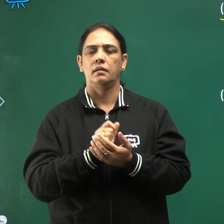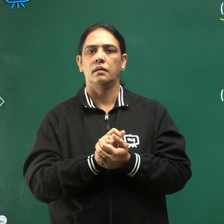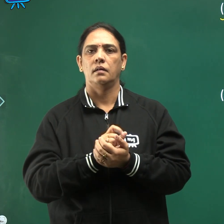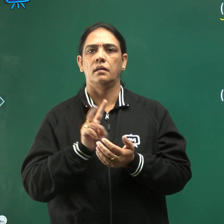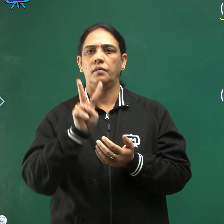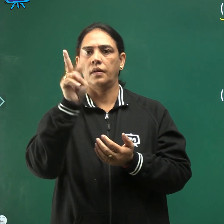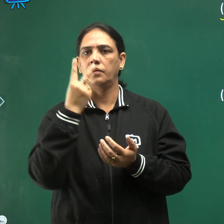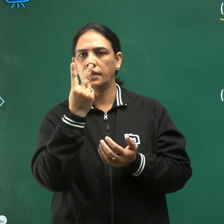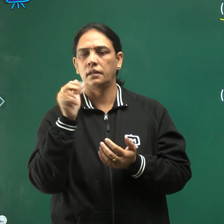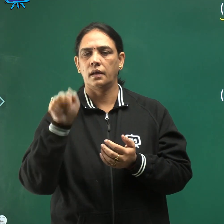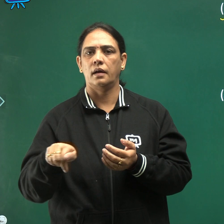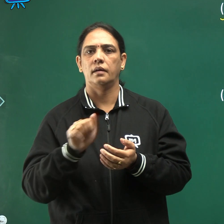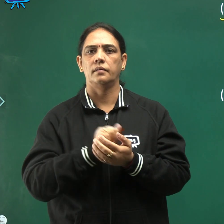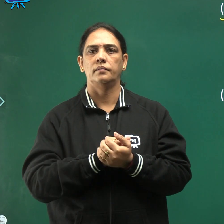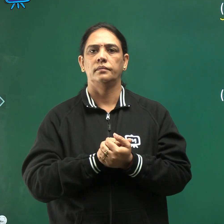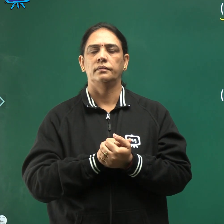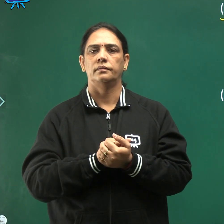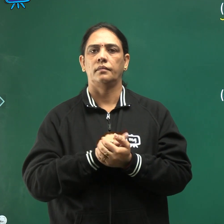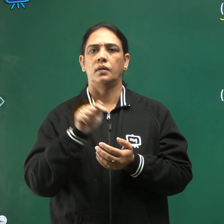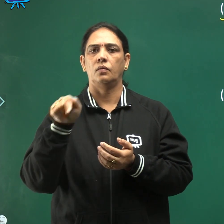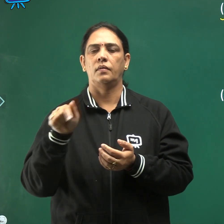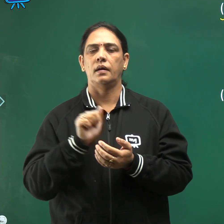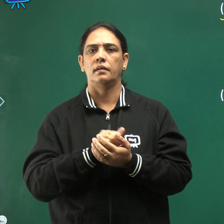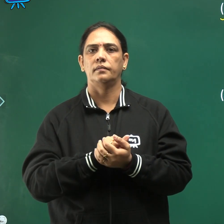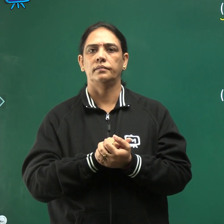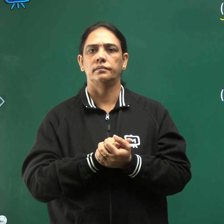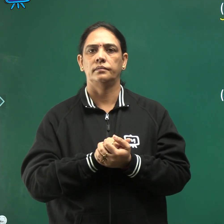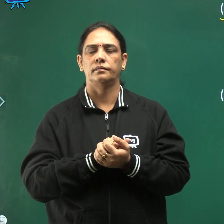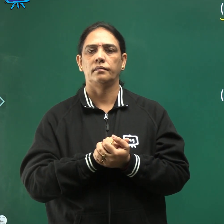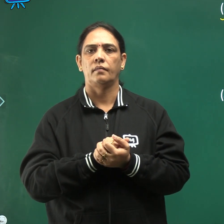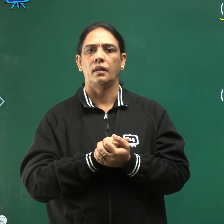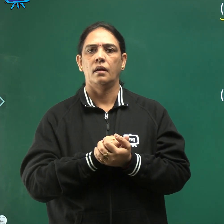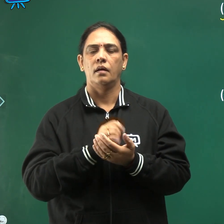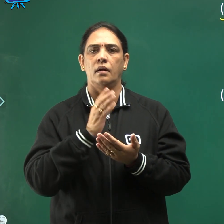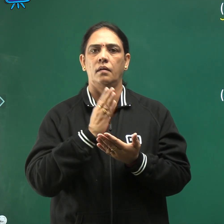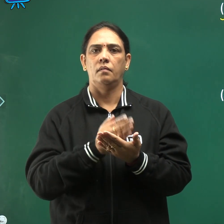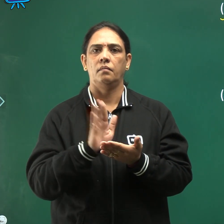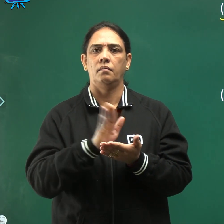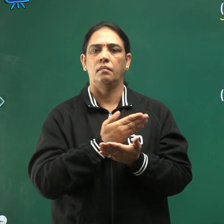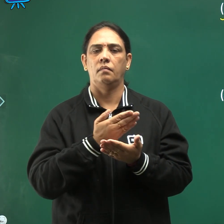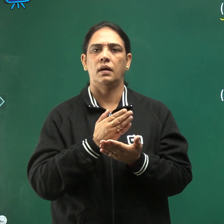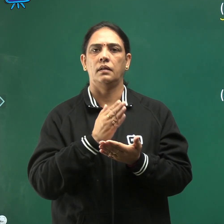मान देखा जाता है तो वह माध्यक